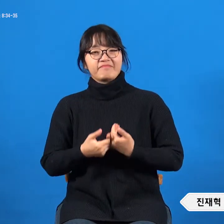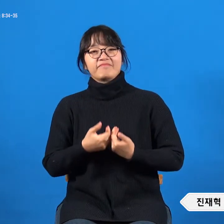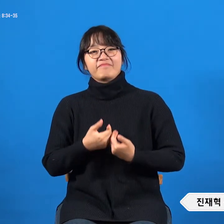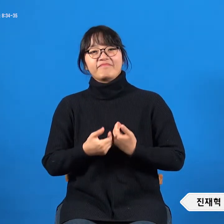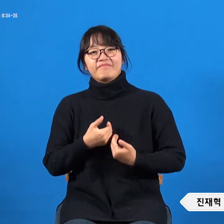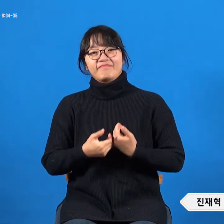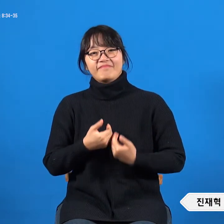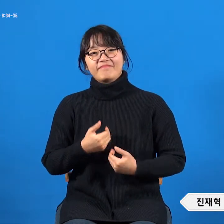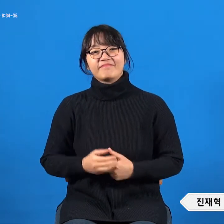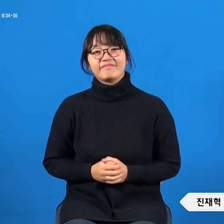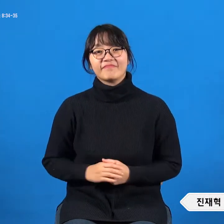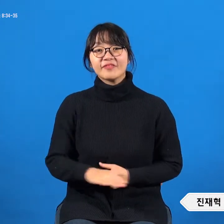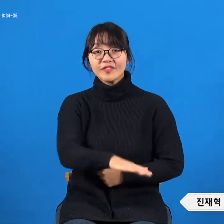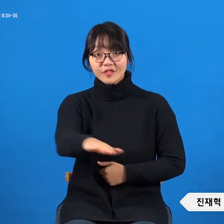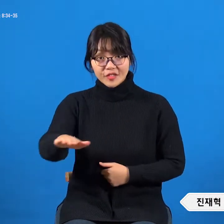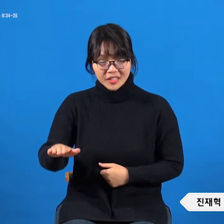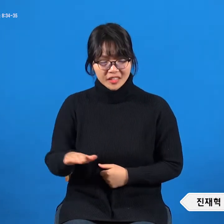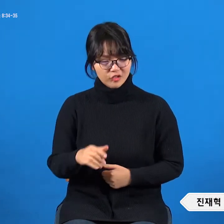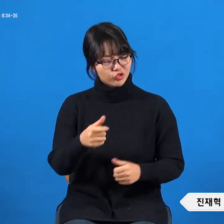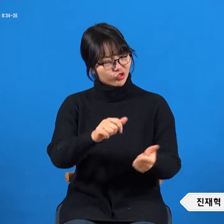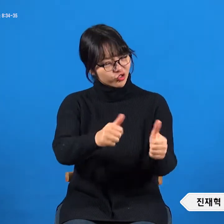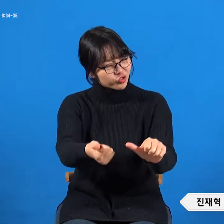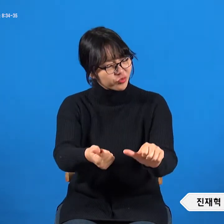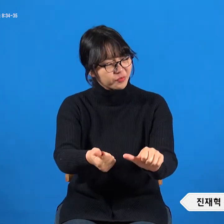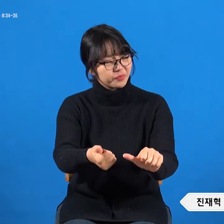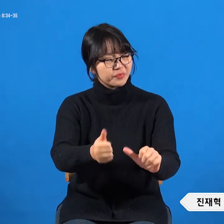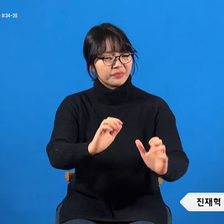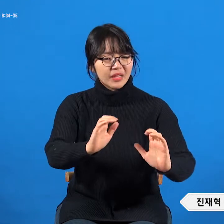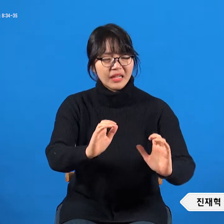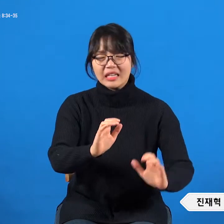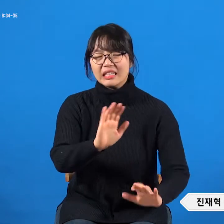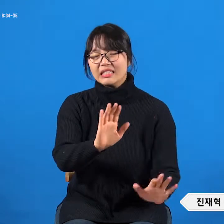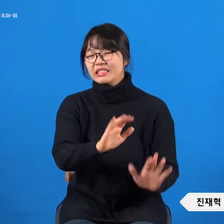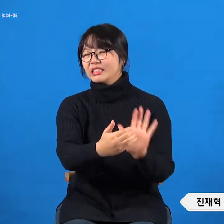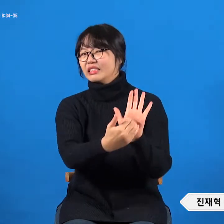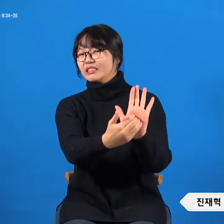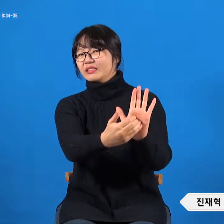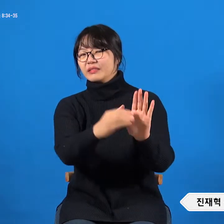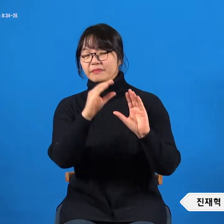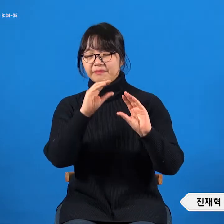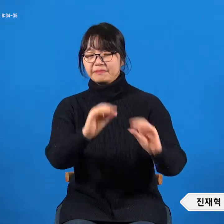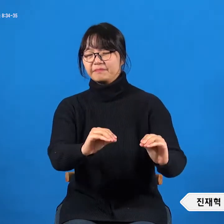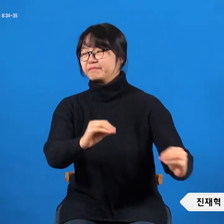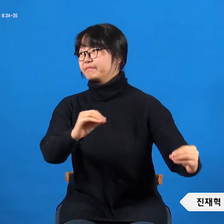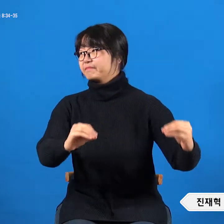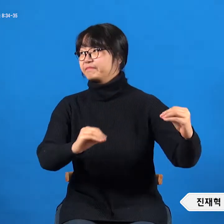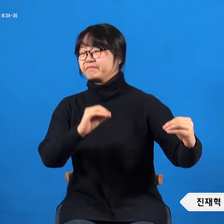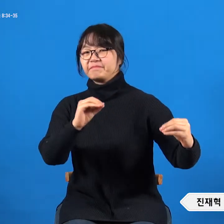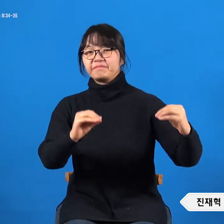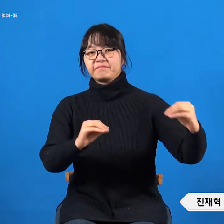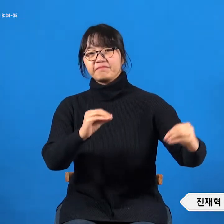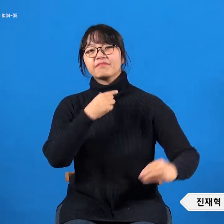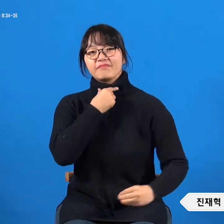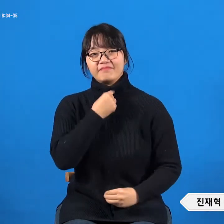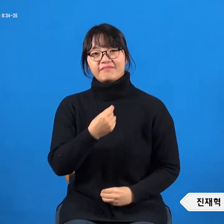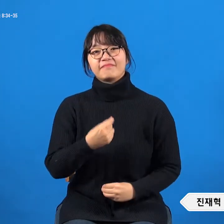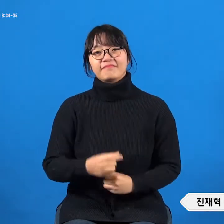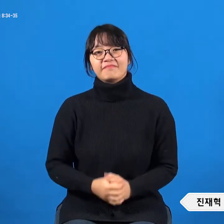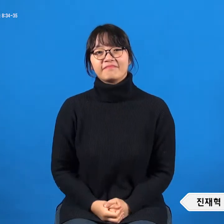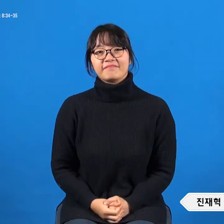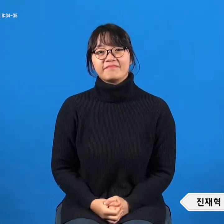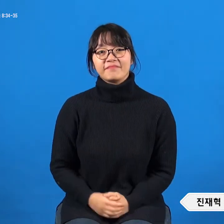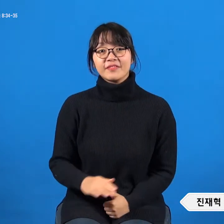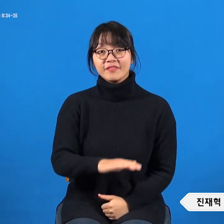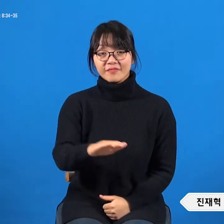수 없습니다. 우리는 이야기하고 싶지 않습니다. 우리는 이 문제를 향해서 언급하고 싶지 않는 이슈라는